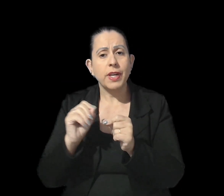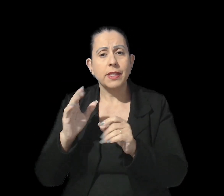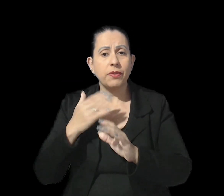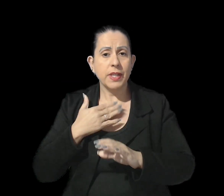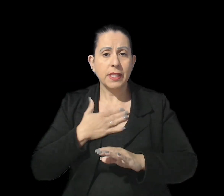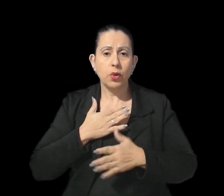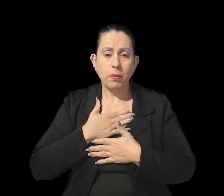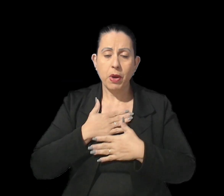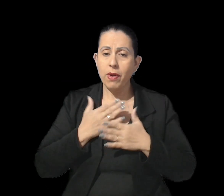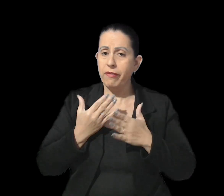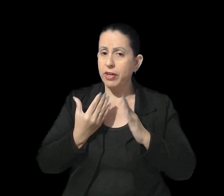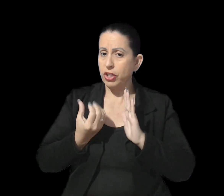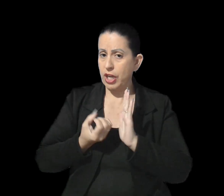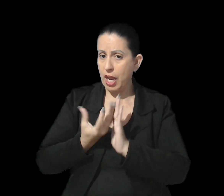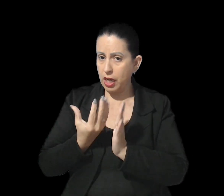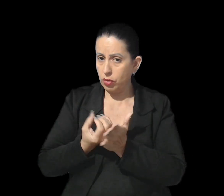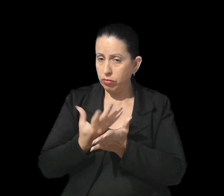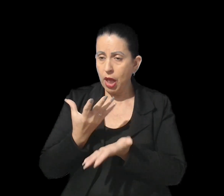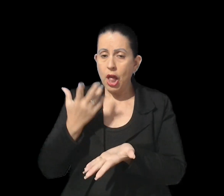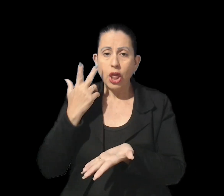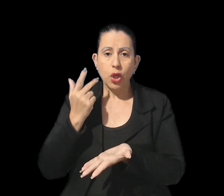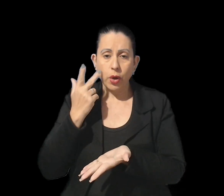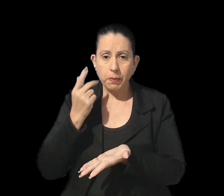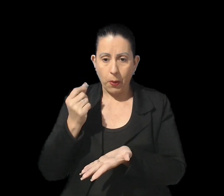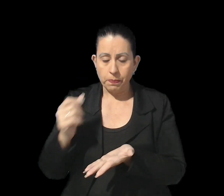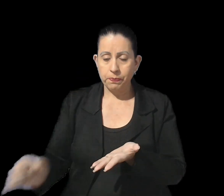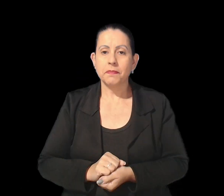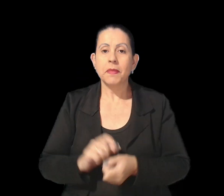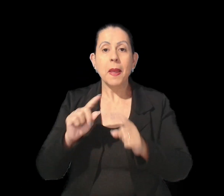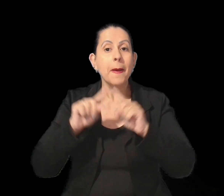estivesse fazendo o meu evangelho normal.